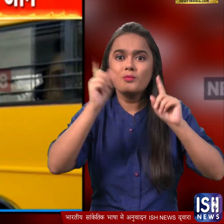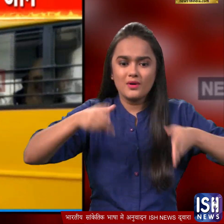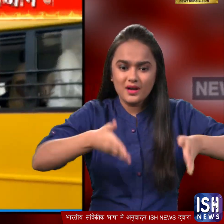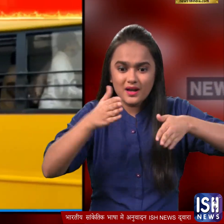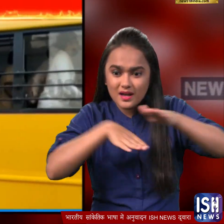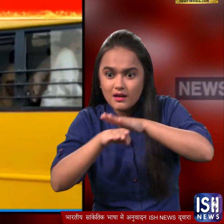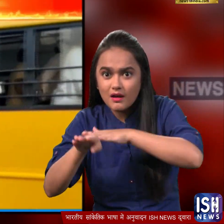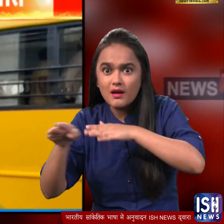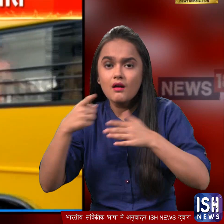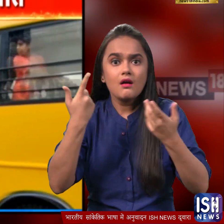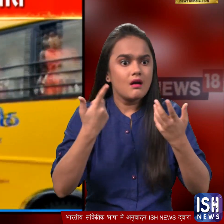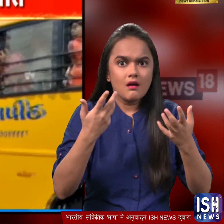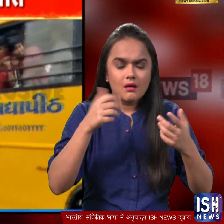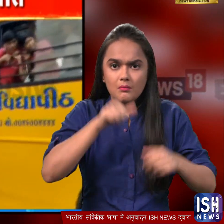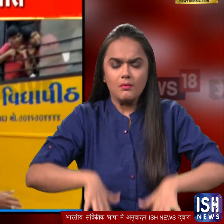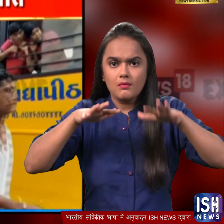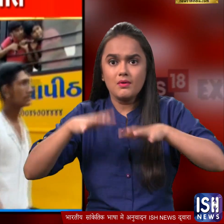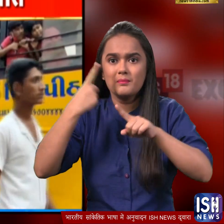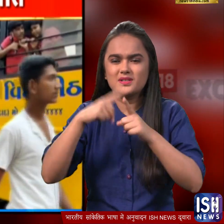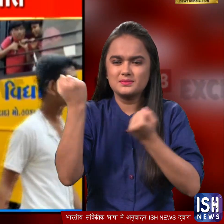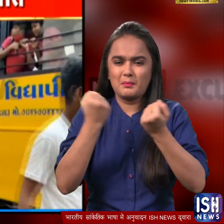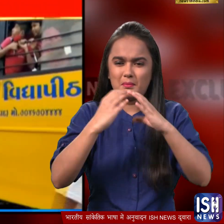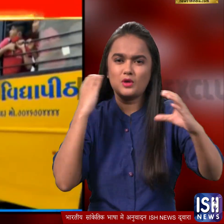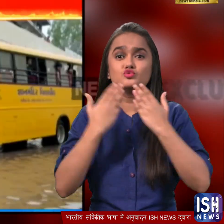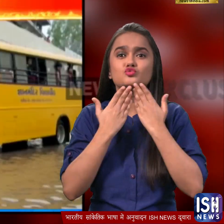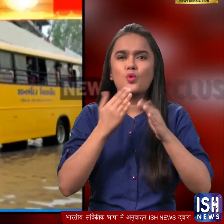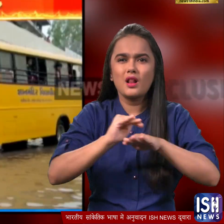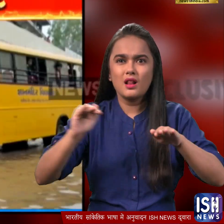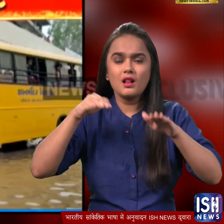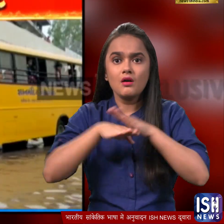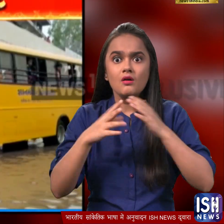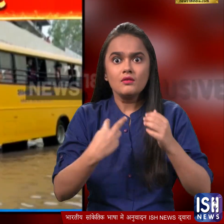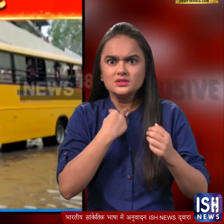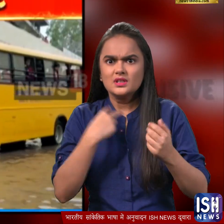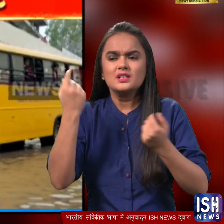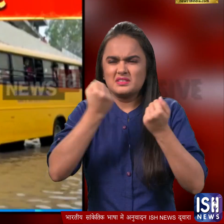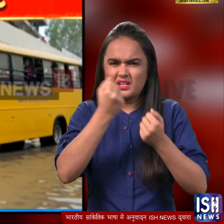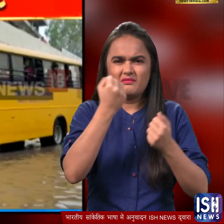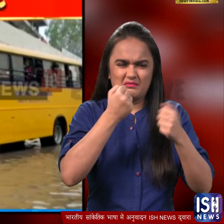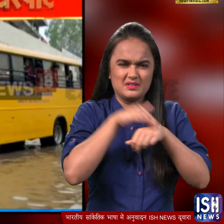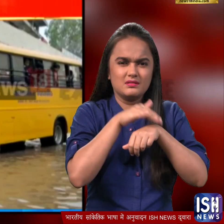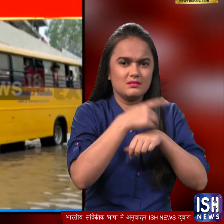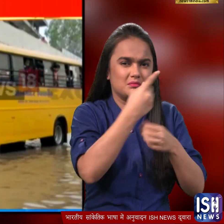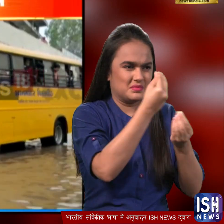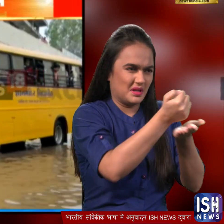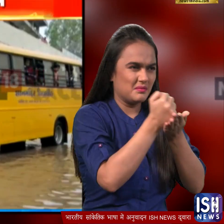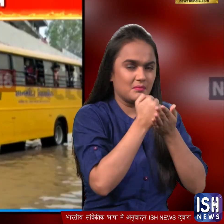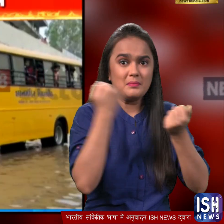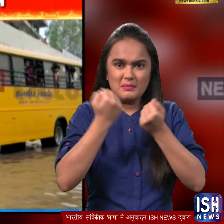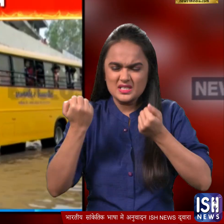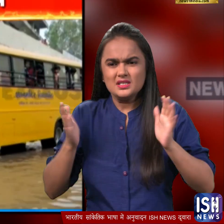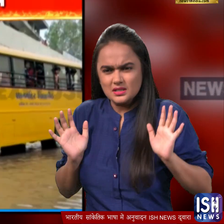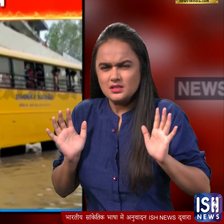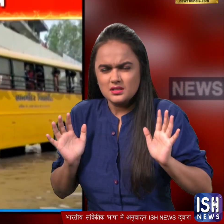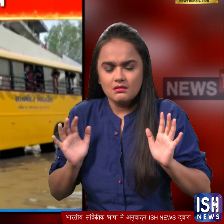एक अंडरपास से निकलने की कोशिश में बच्चों को ले जा रही एक स्कूल बस फंस गई, जिसके बाद उसके ड्राइवर ने कुछ लोगों की मदद से बस को बाहर निकालने